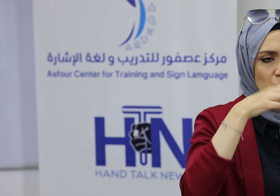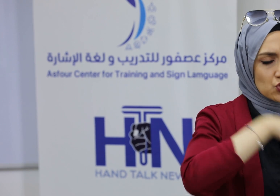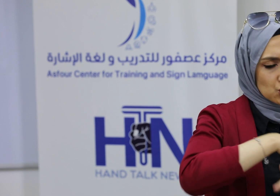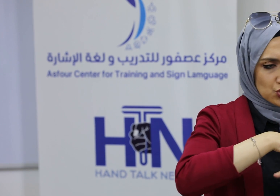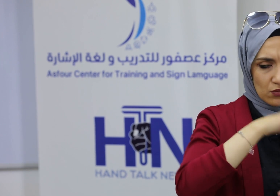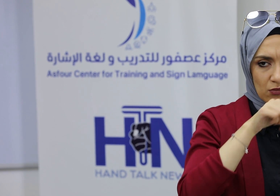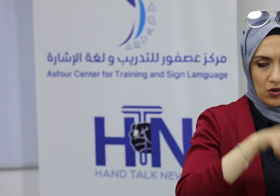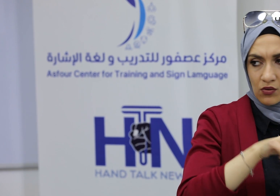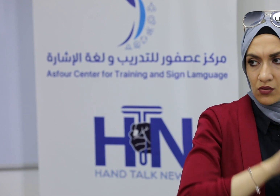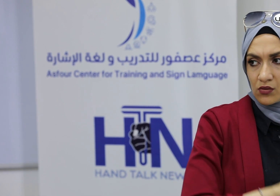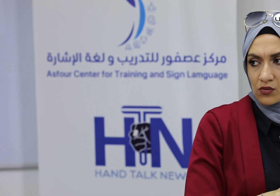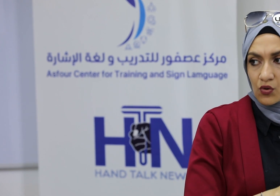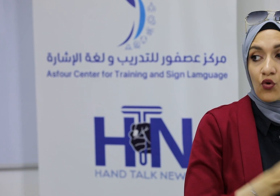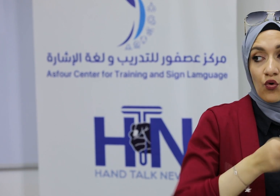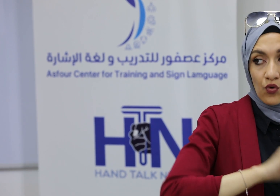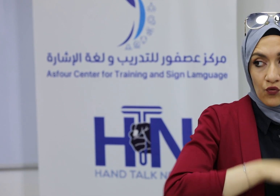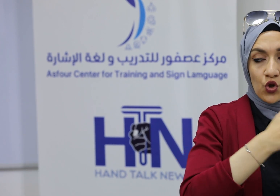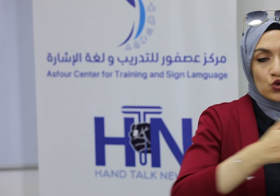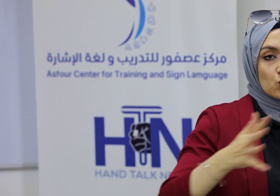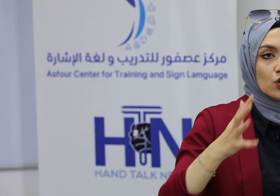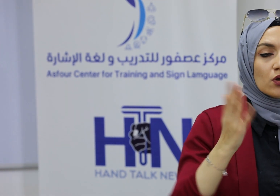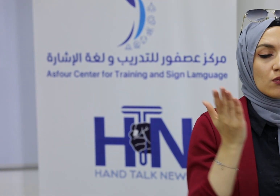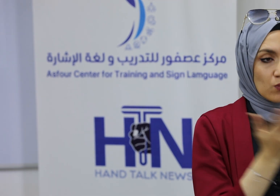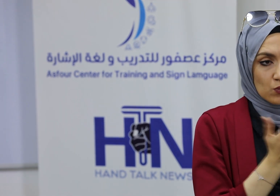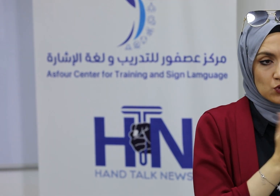طبعا بيدرسوا بالجامعات الحكومية